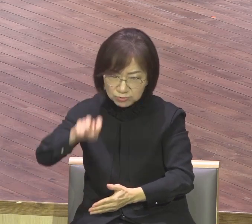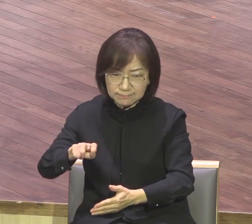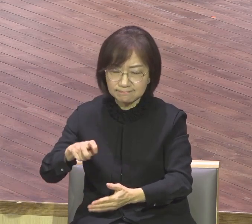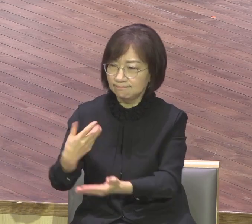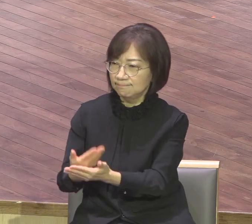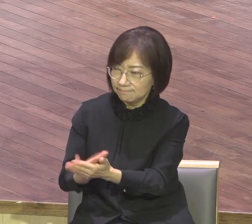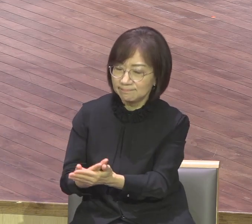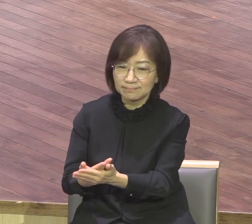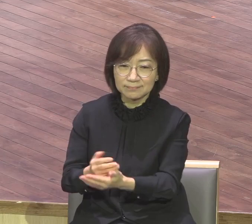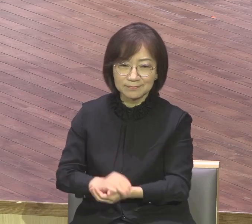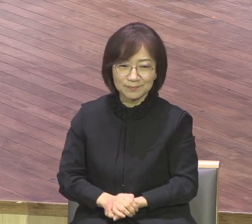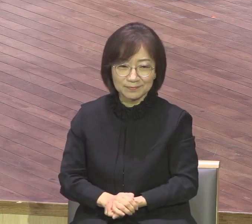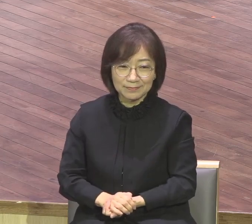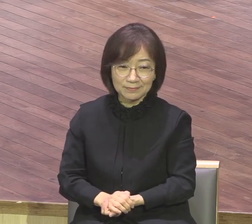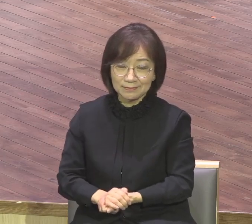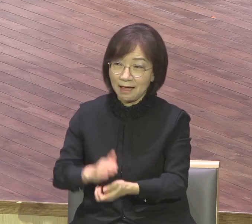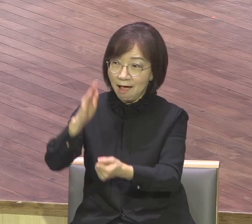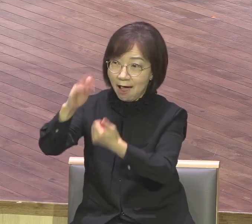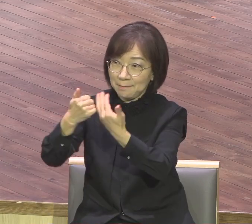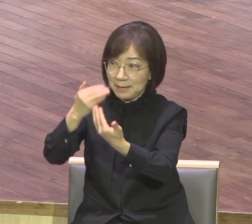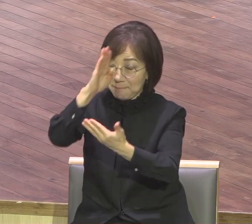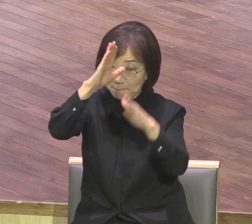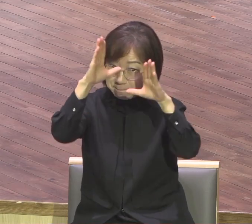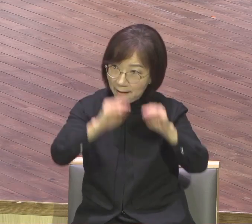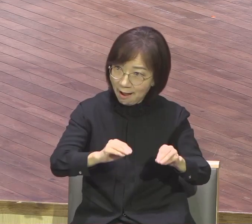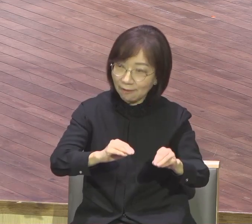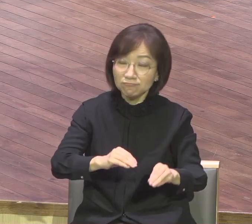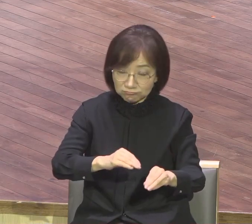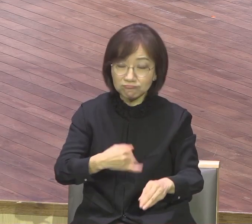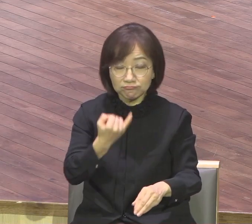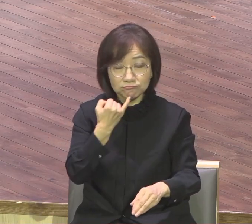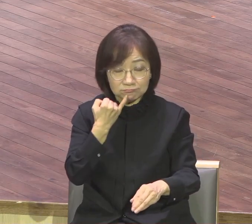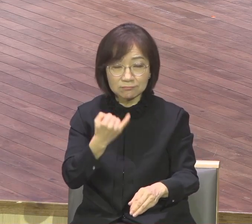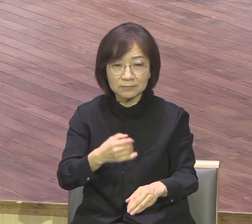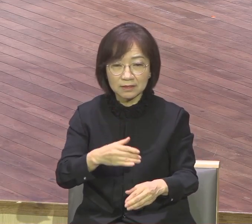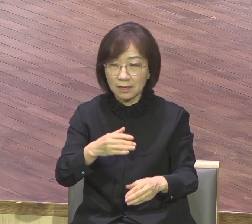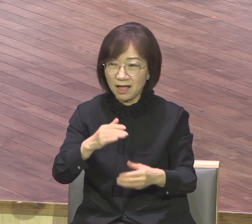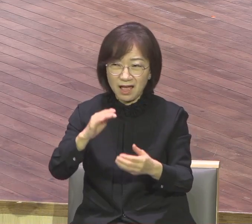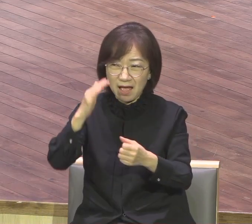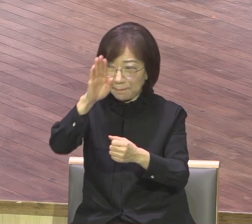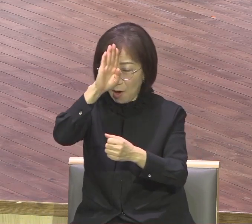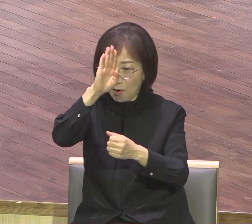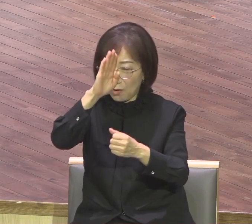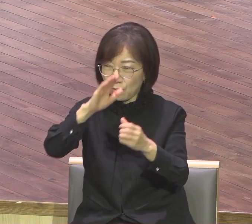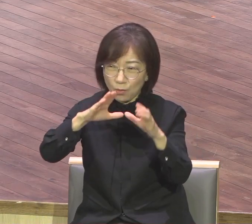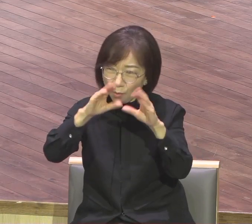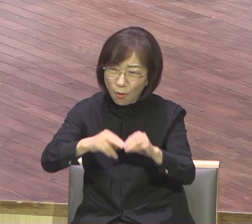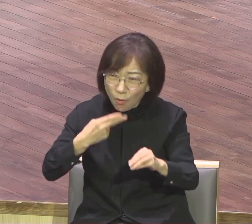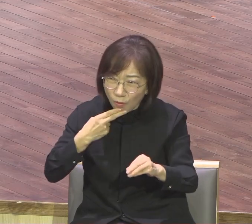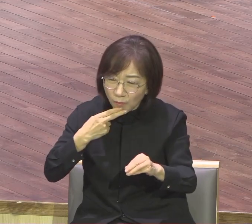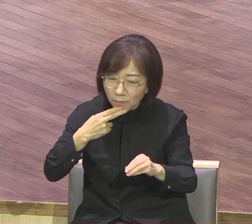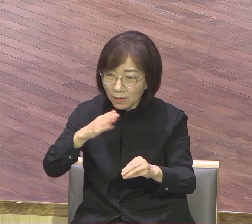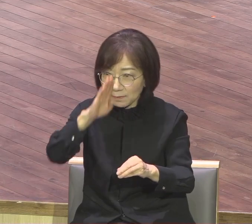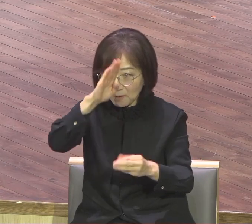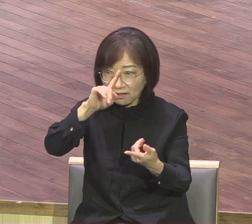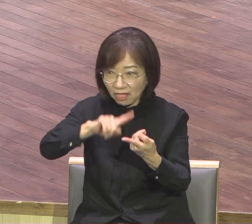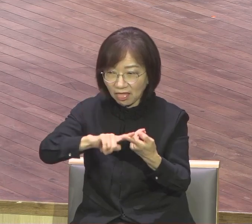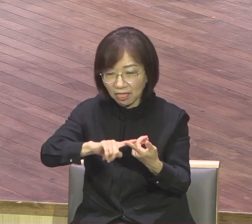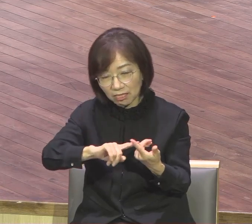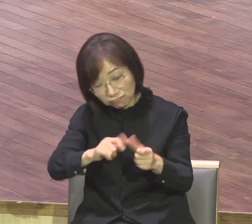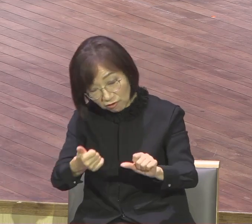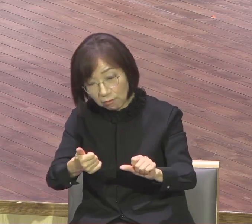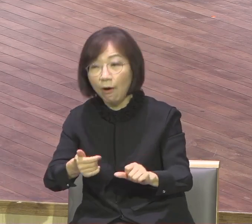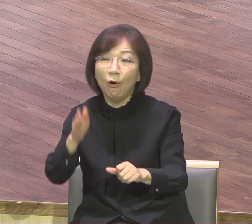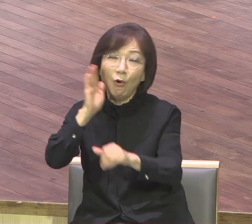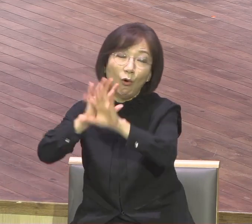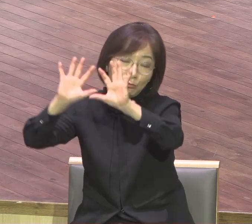주면 감사하고 안 고쳐 주면 천국 가고. Si me cura bien, si no vamos al reino del cielo. 갈 데 없어요. No hay de qué quejar. 이게 우리의 특권이에요. Esto